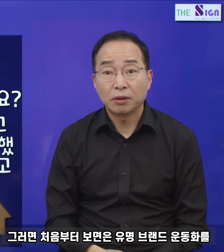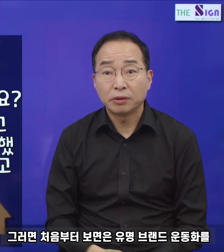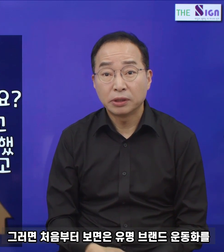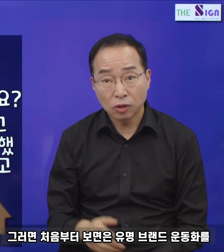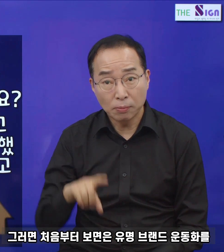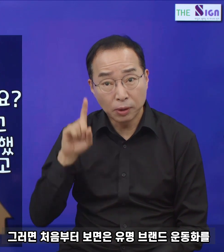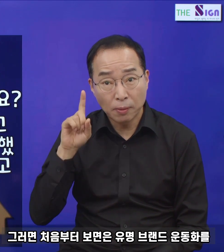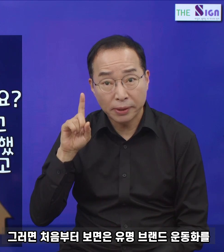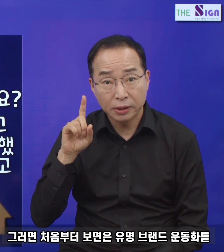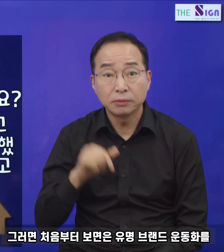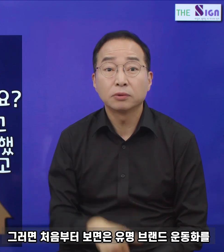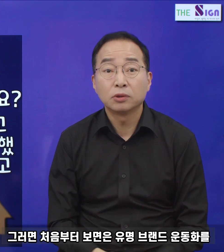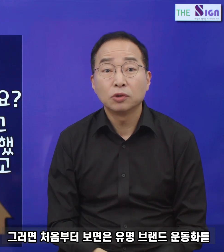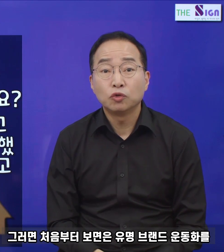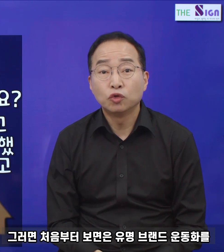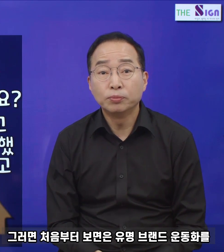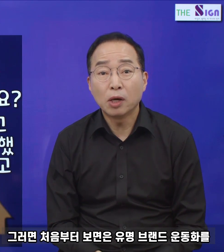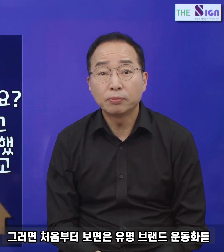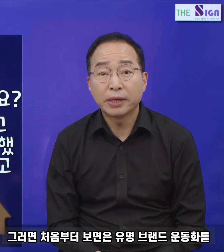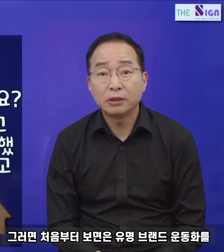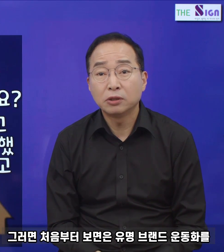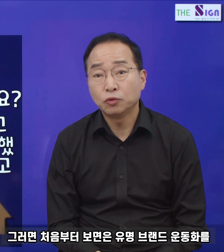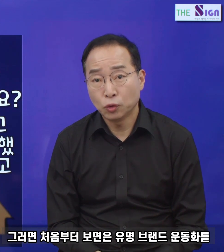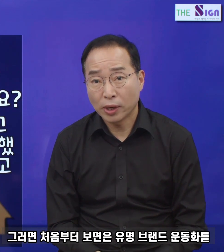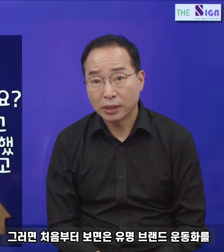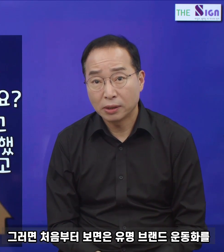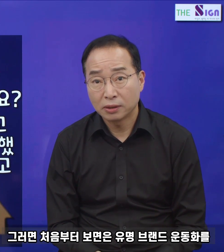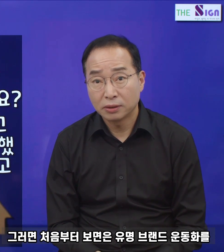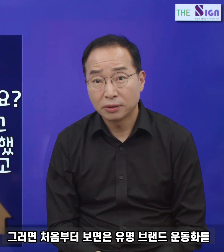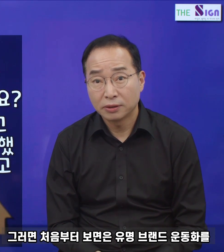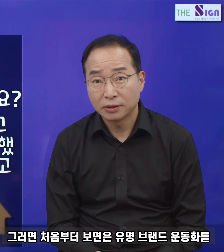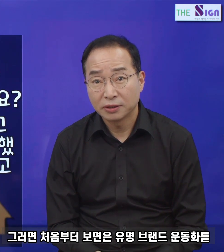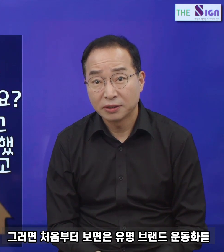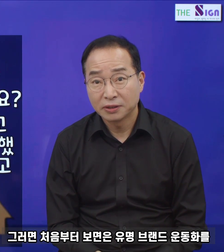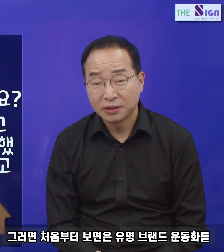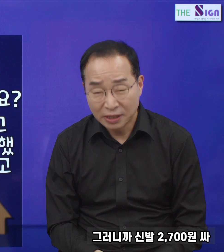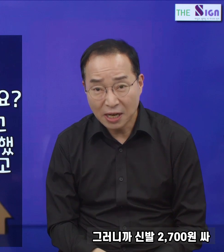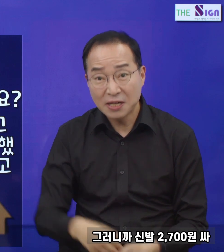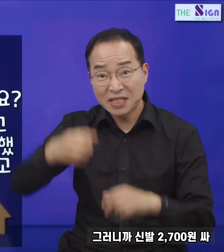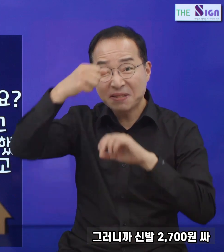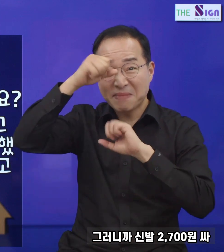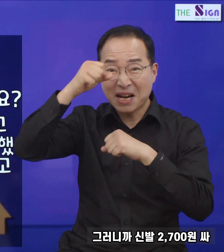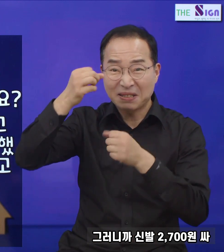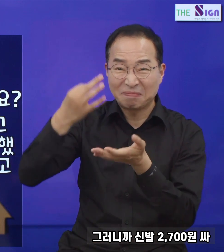이제 처음부터 보면은 유명 브랜드 운동화를, 그러니까 신발,